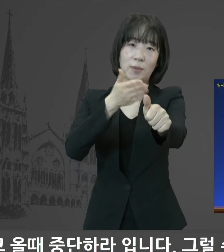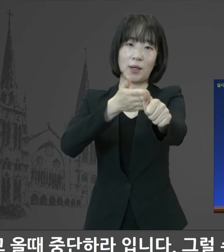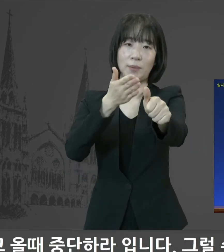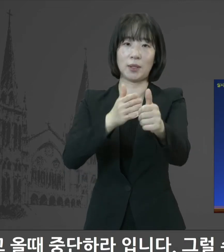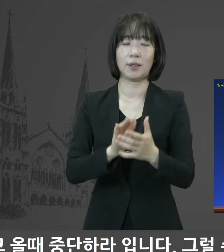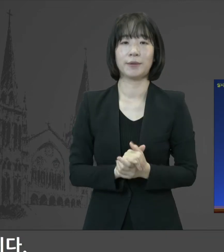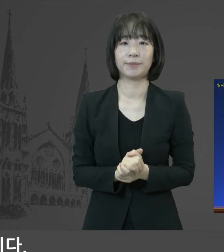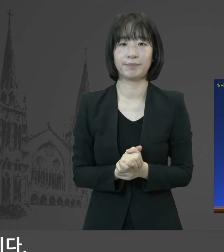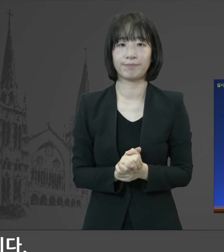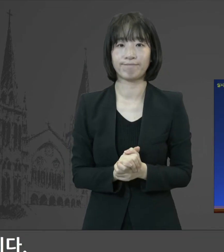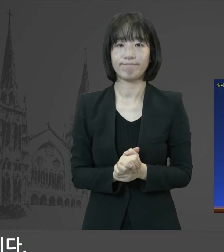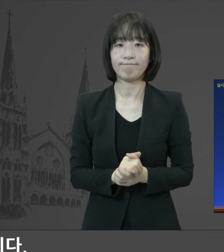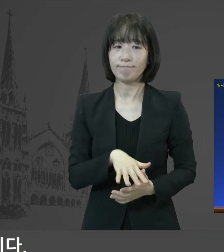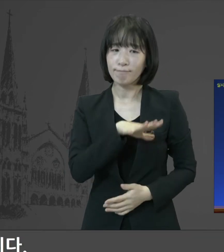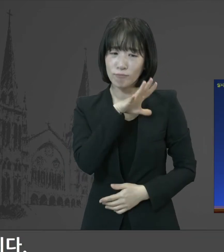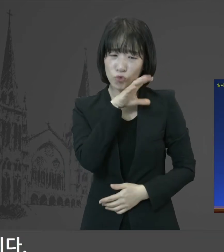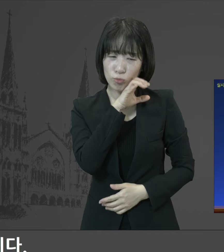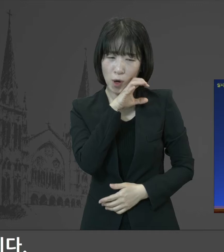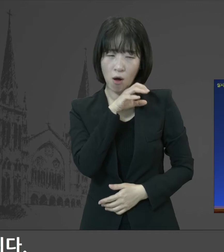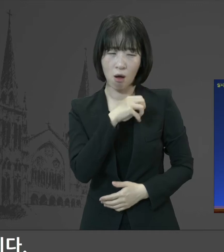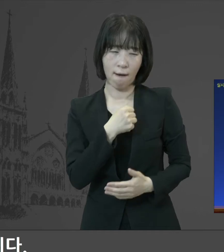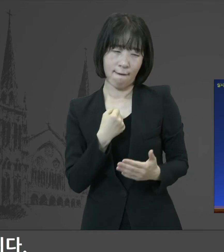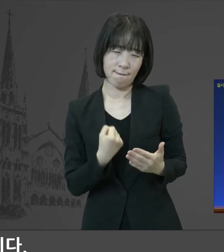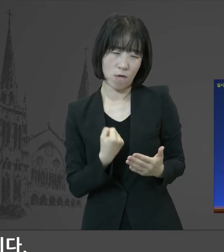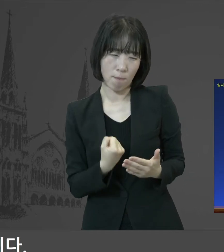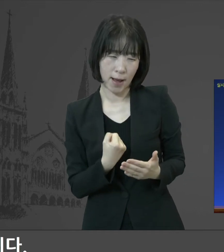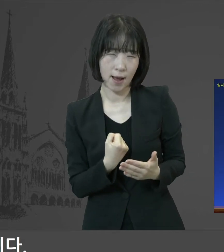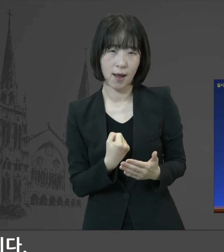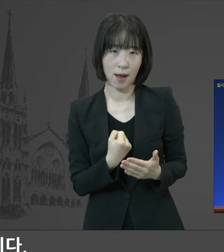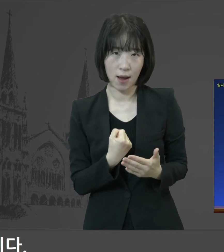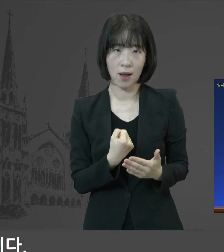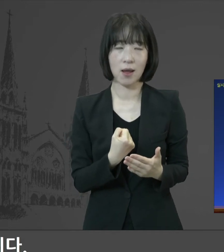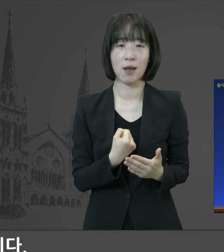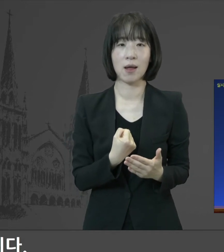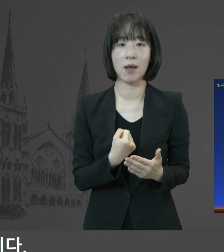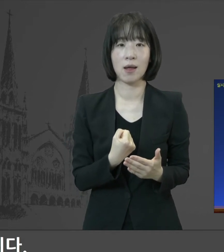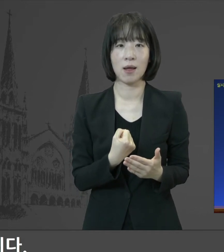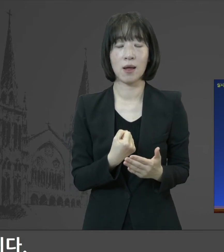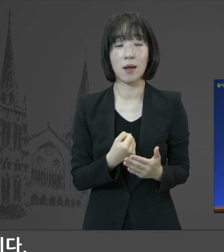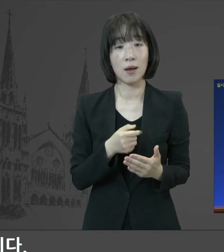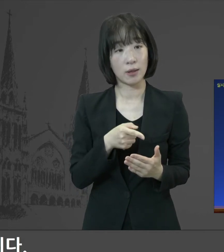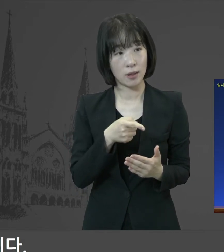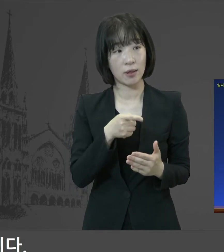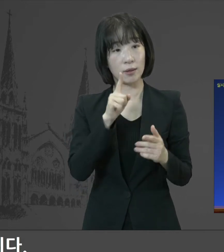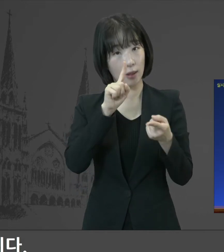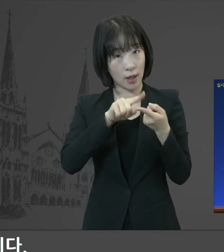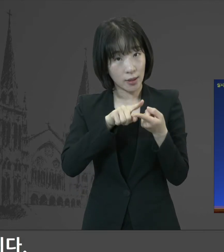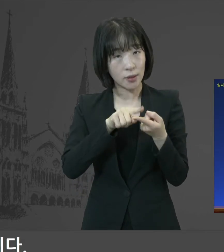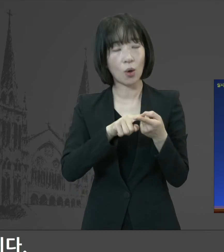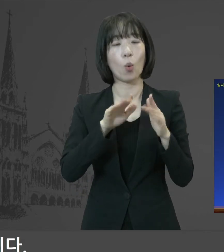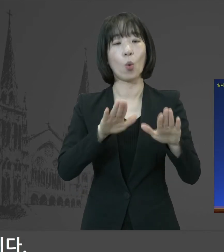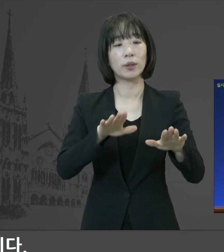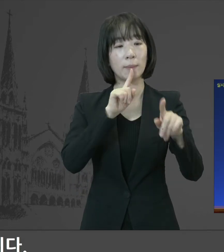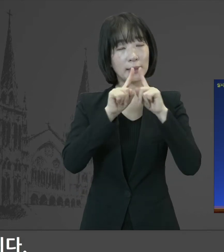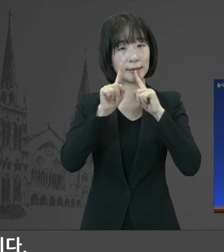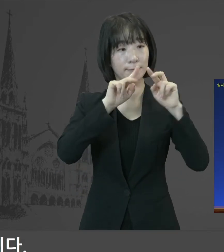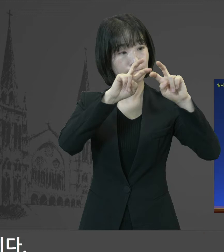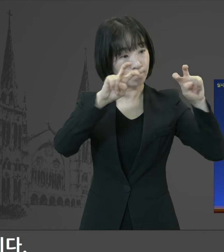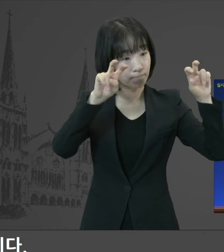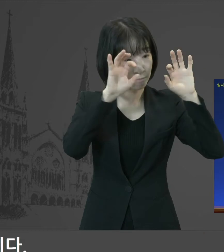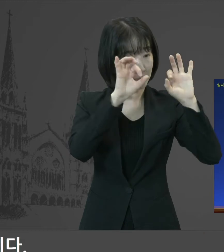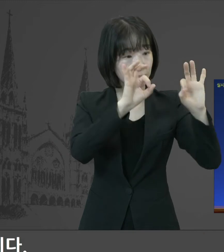불평과 원망에 관해서 오늘 본문에서 주어주는 그 말씀을 살펴보면,